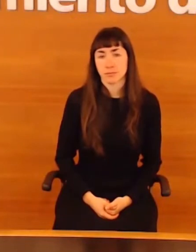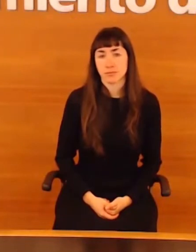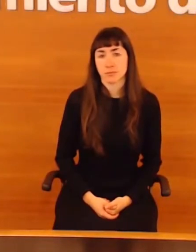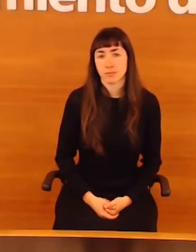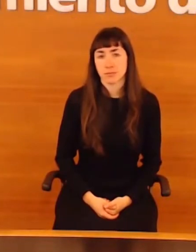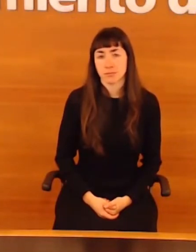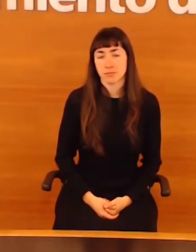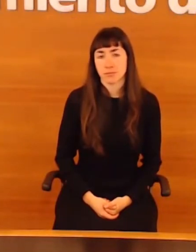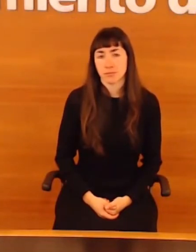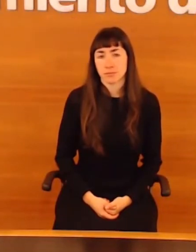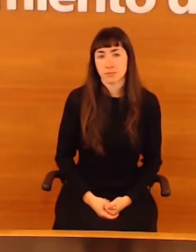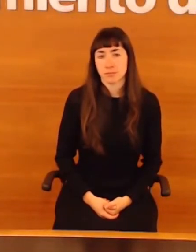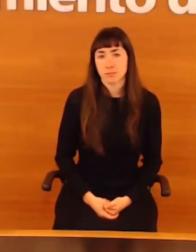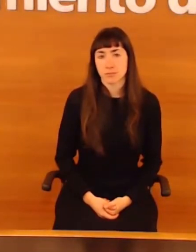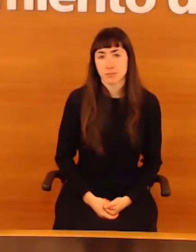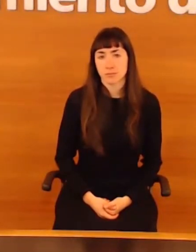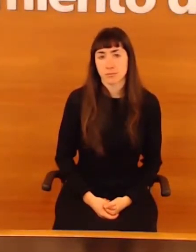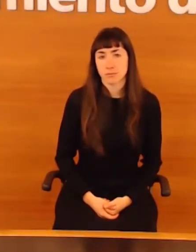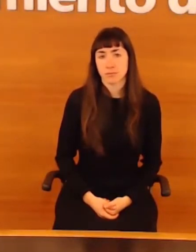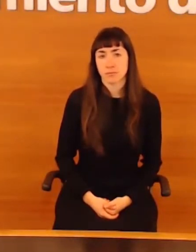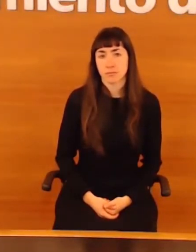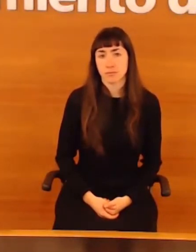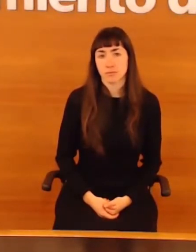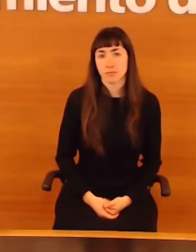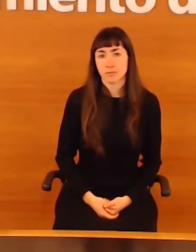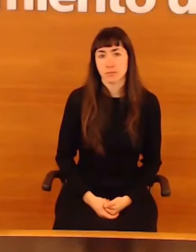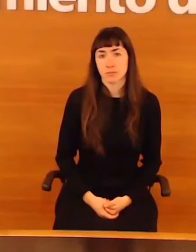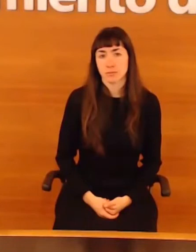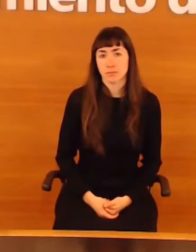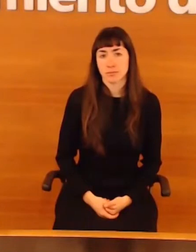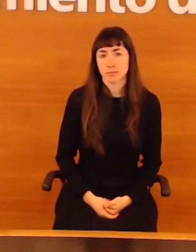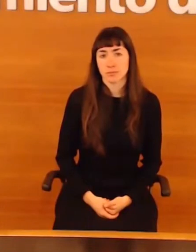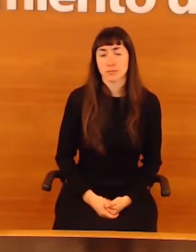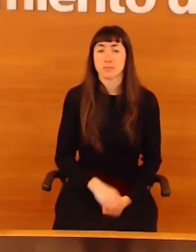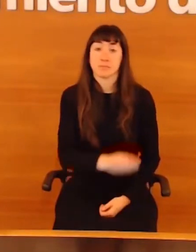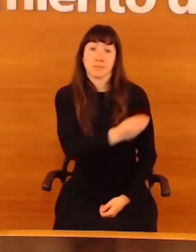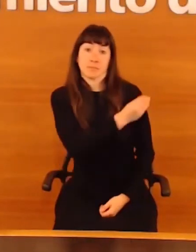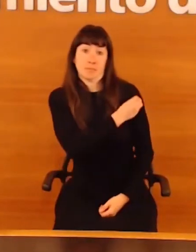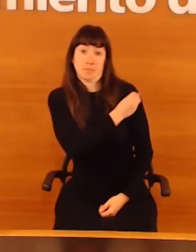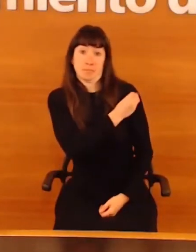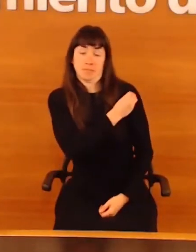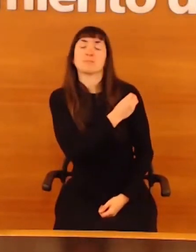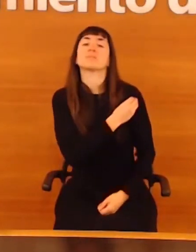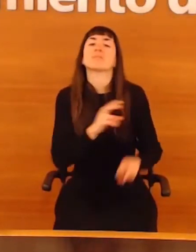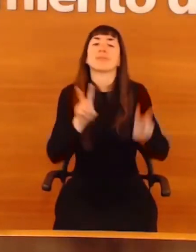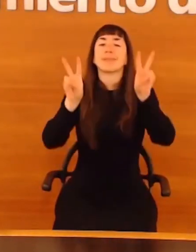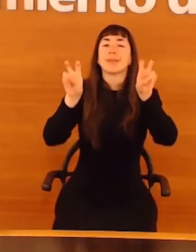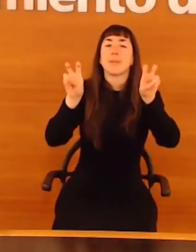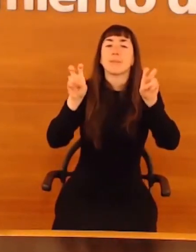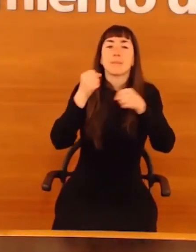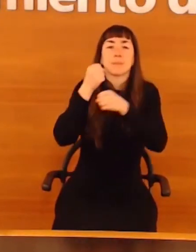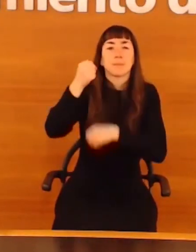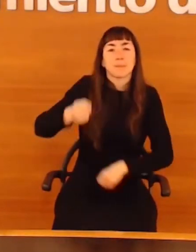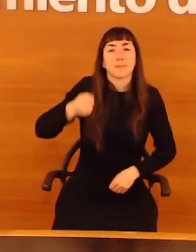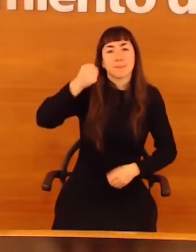se hayan tenido que quedar aquí porque se miran esos. En cuanto a la última parte de la pregunta, donde me preguntan sobre los peregrinos que